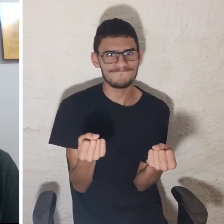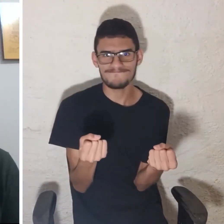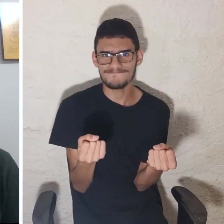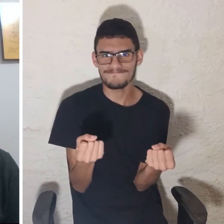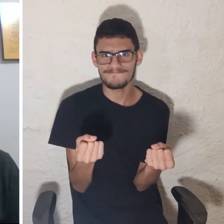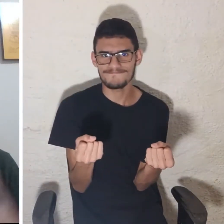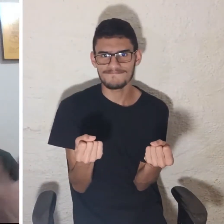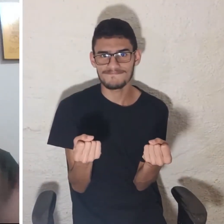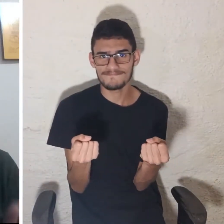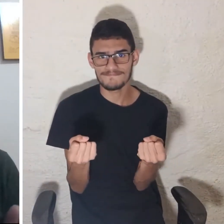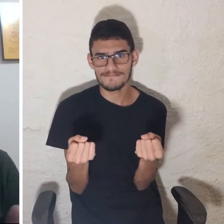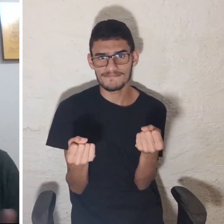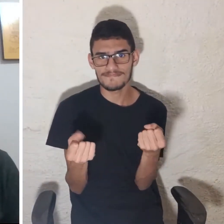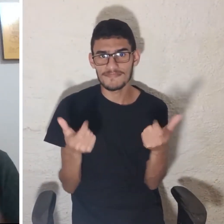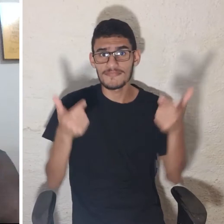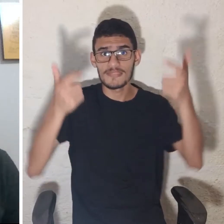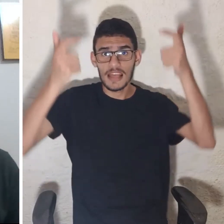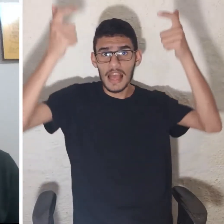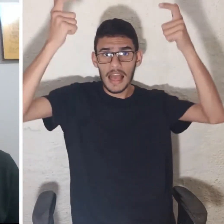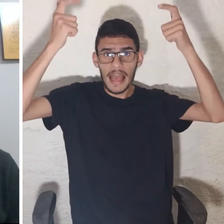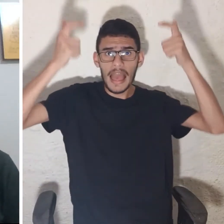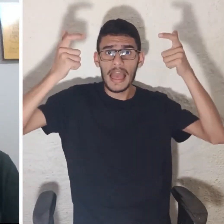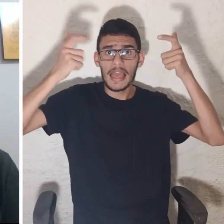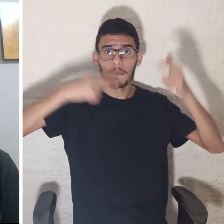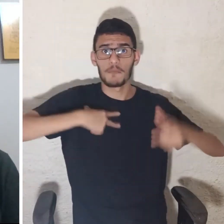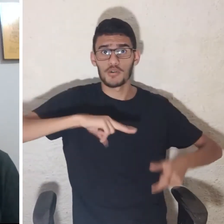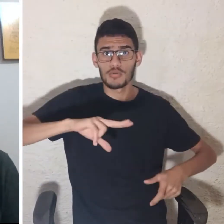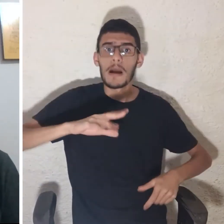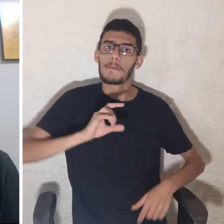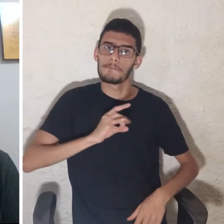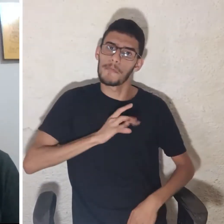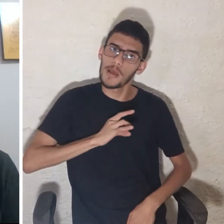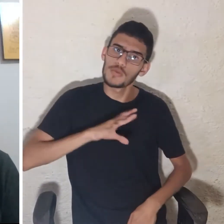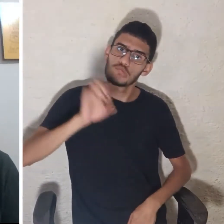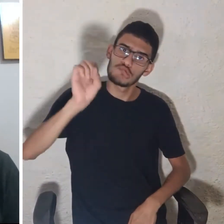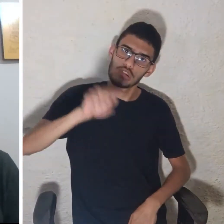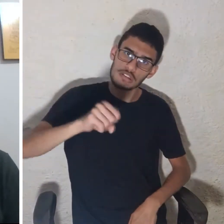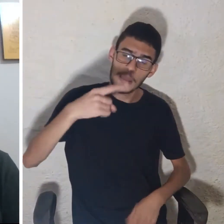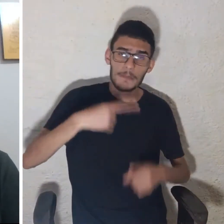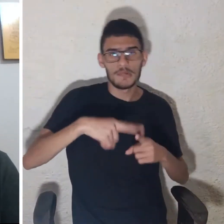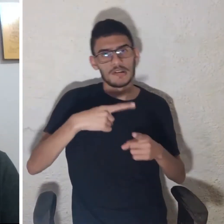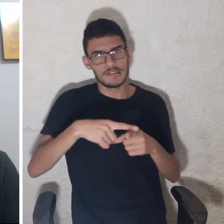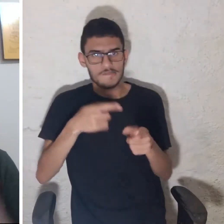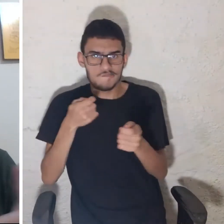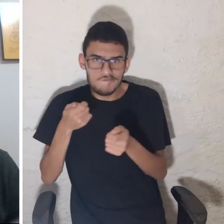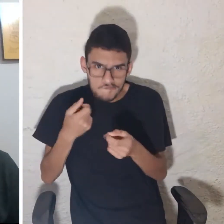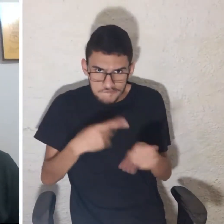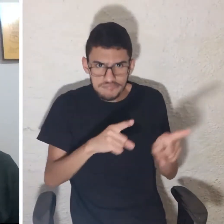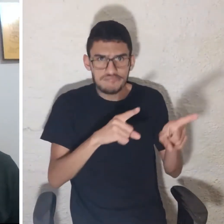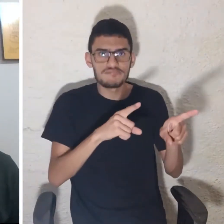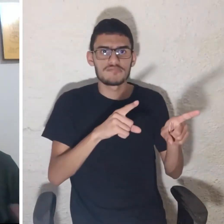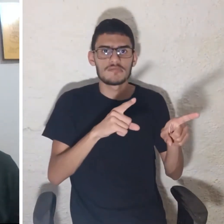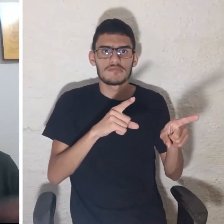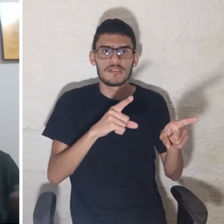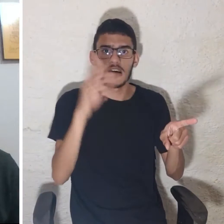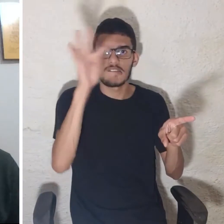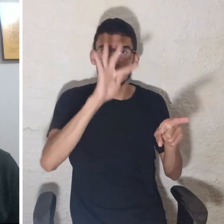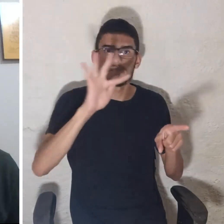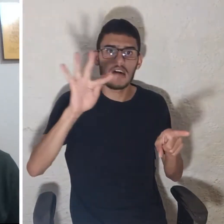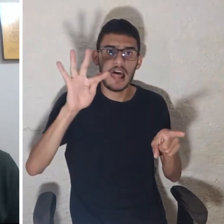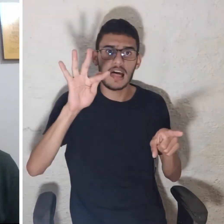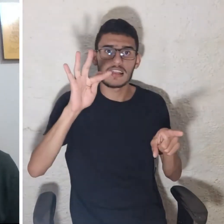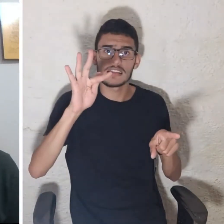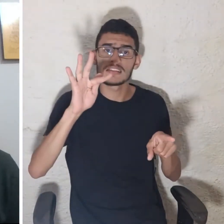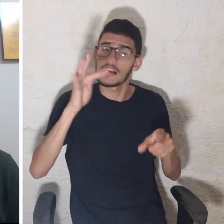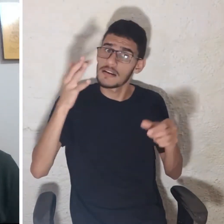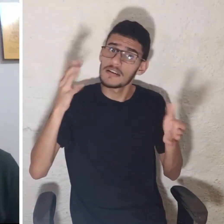né? O rei de Portugal tinha, evidentemente, medo, né, do Napoleão, porque o Napoleão ameaçou que a França invadiria os países que